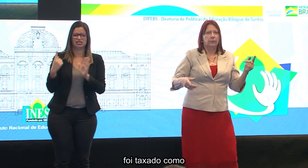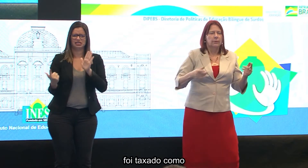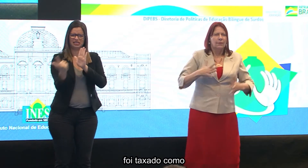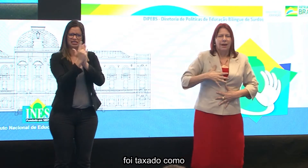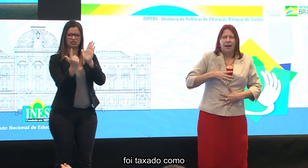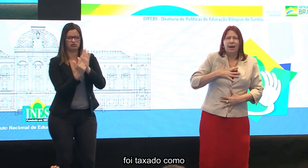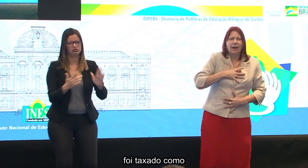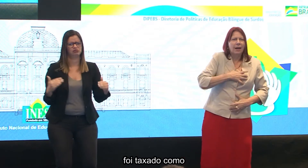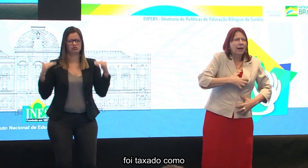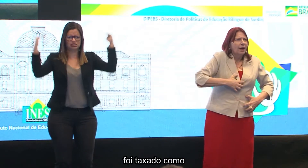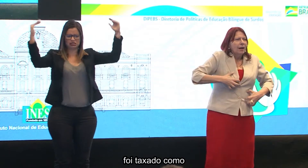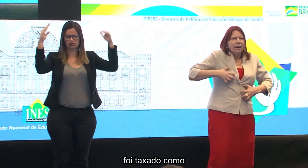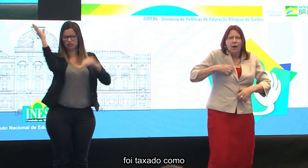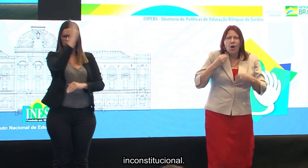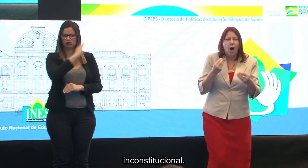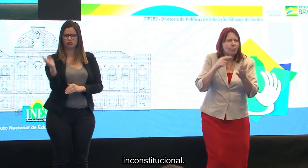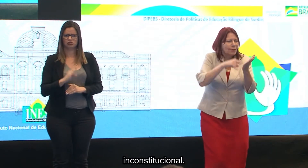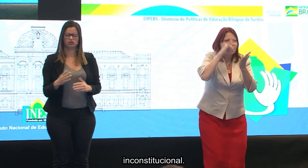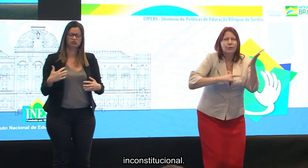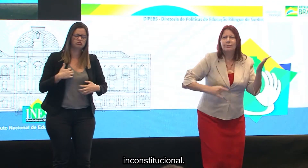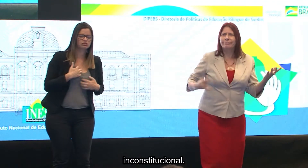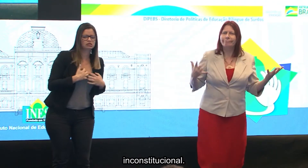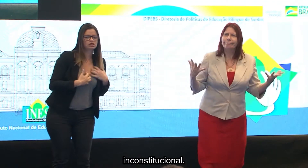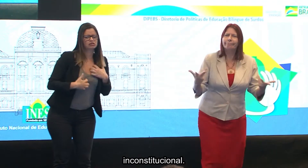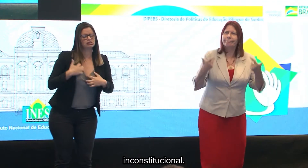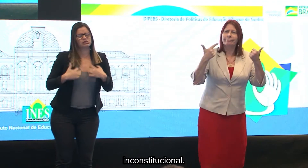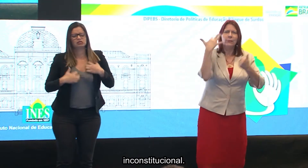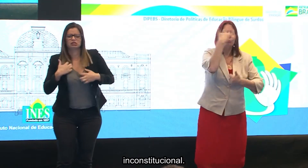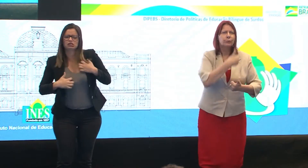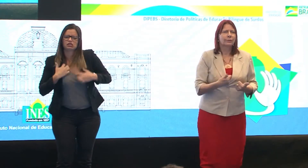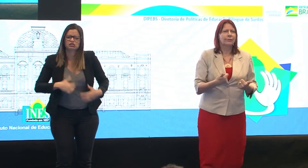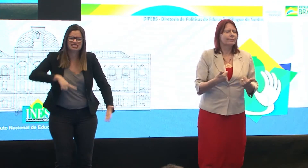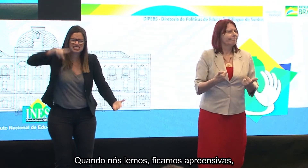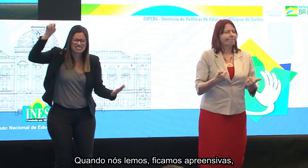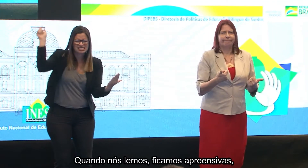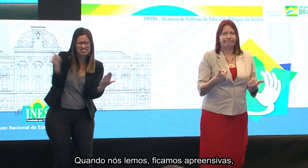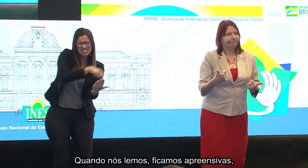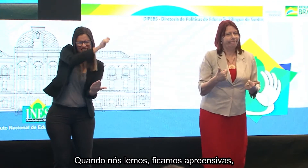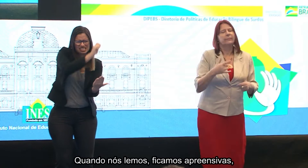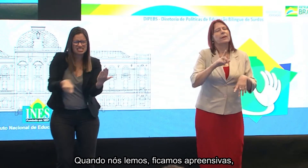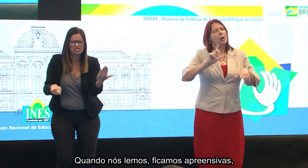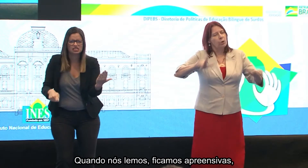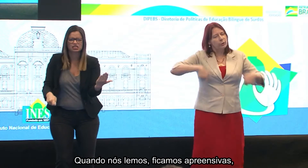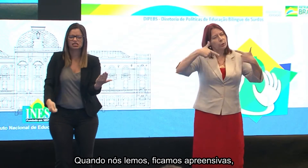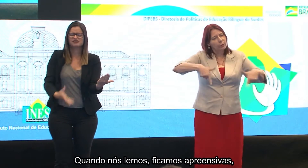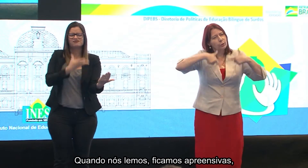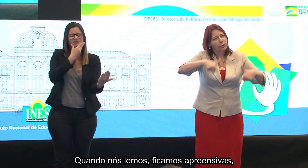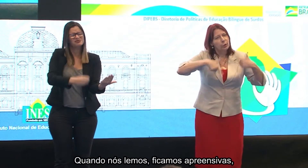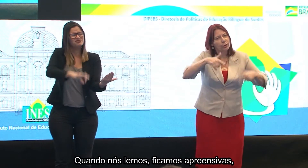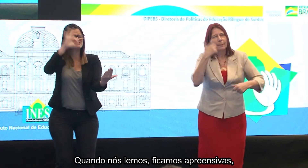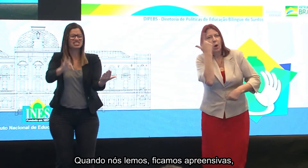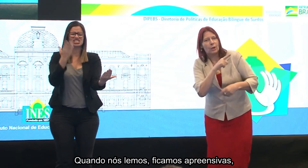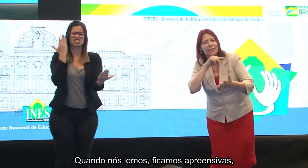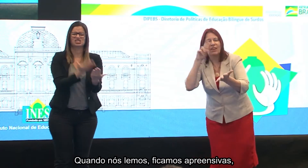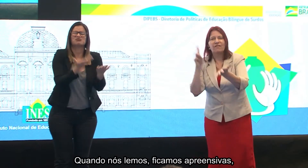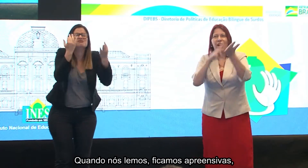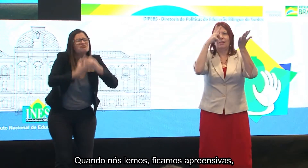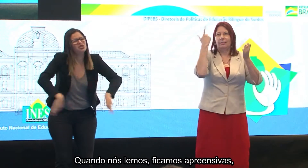foi taxado como inconstitucional. E quando nós lemos, nós ficamos